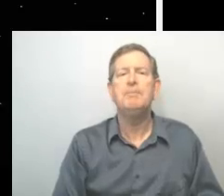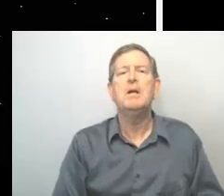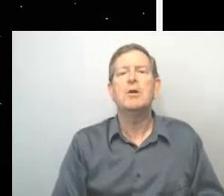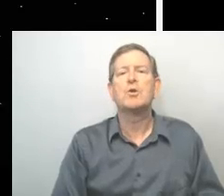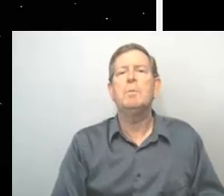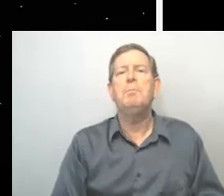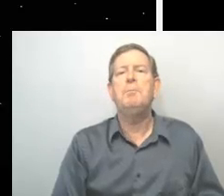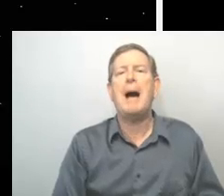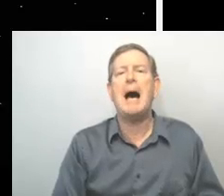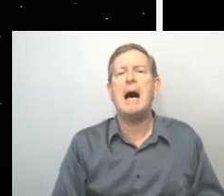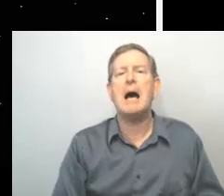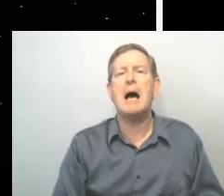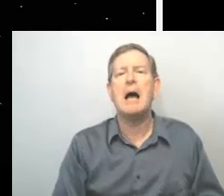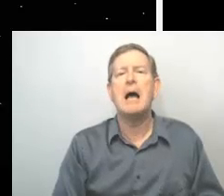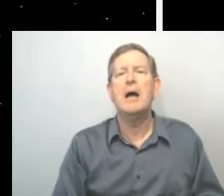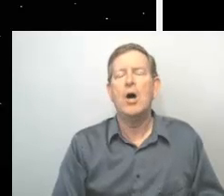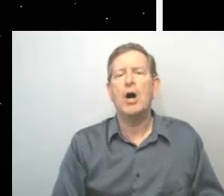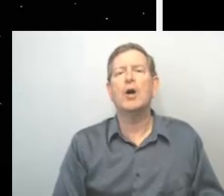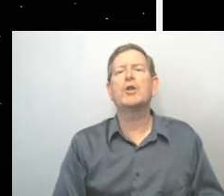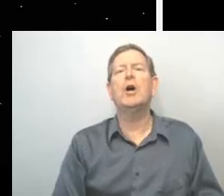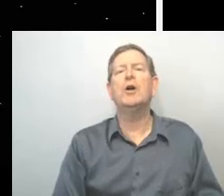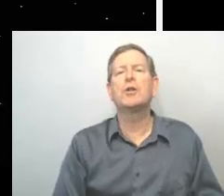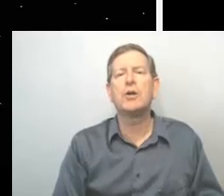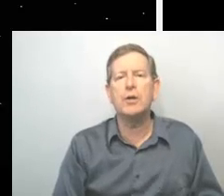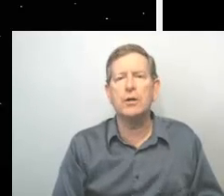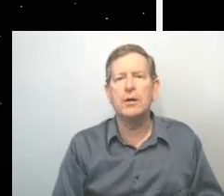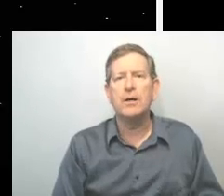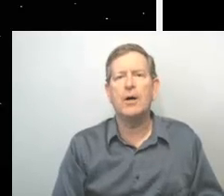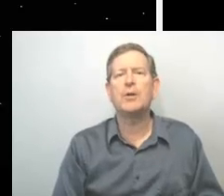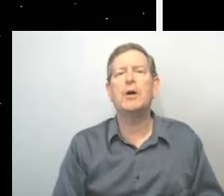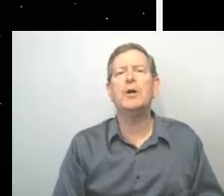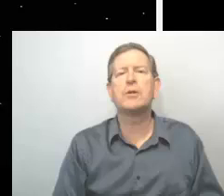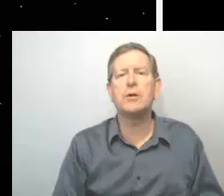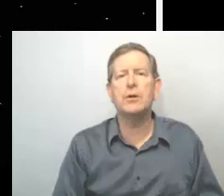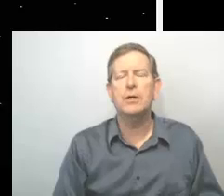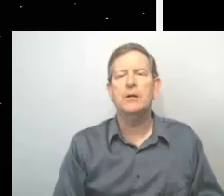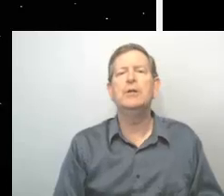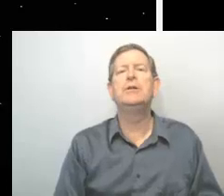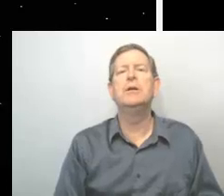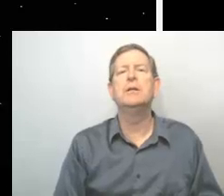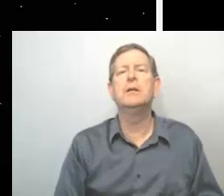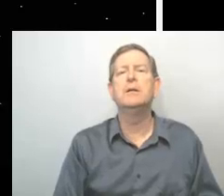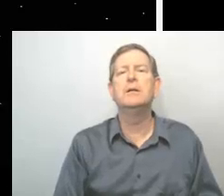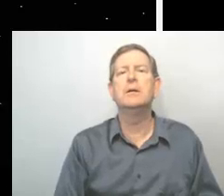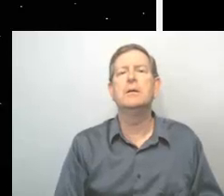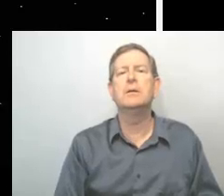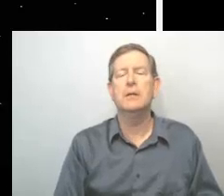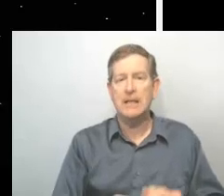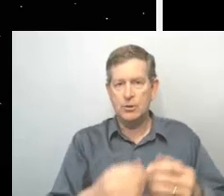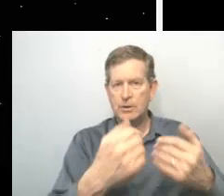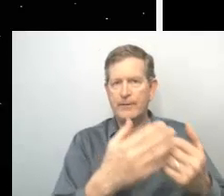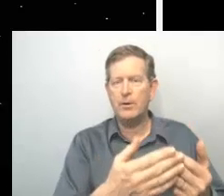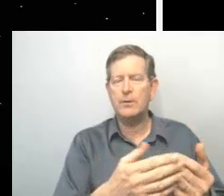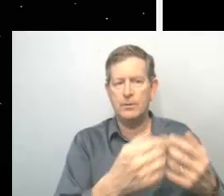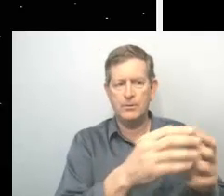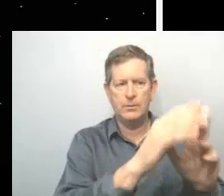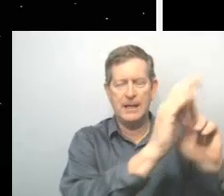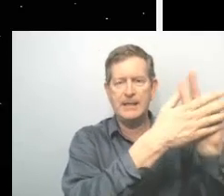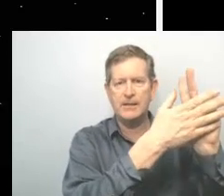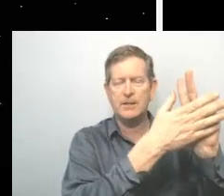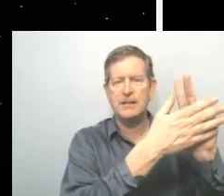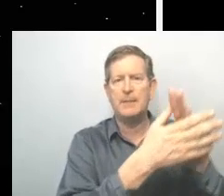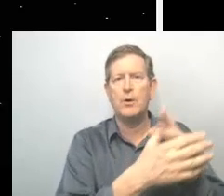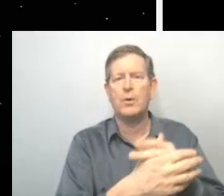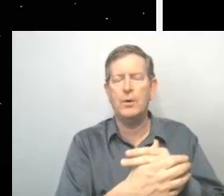Non. Je pars. Entendre. Entendre. Le de. Juste avant